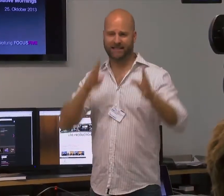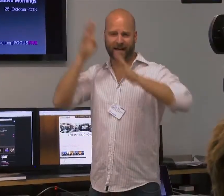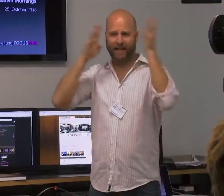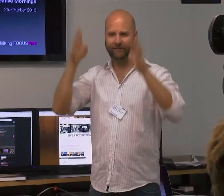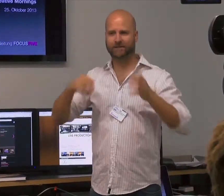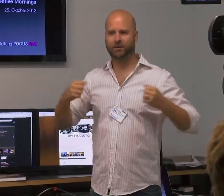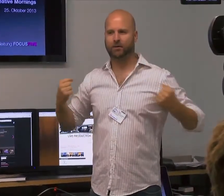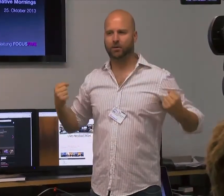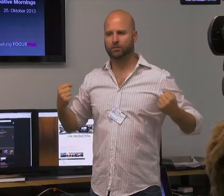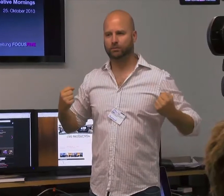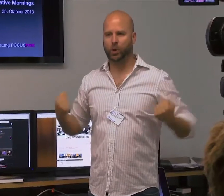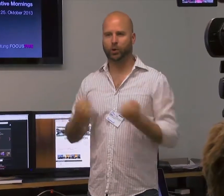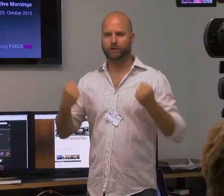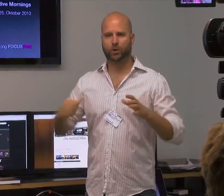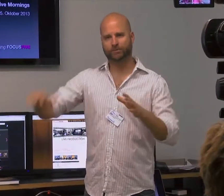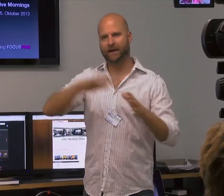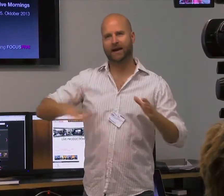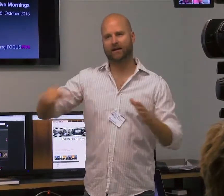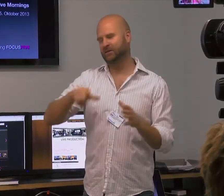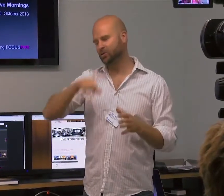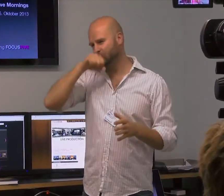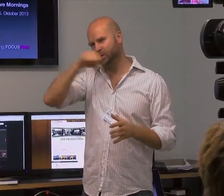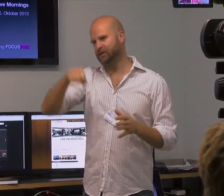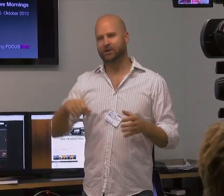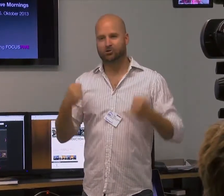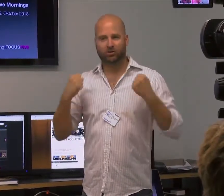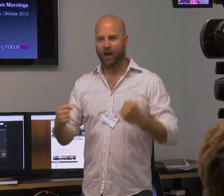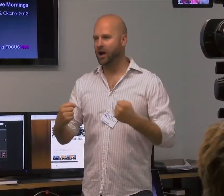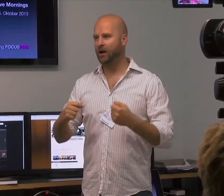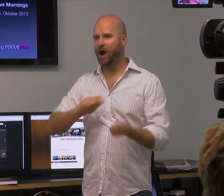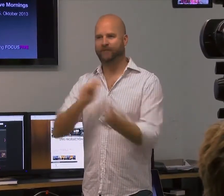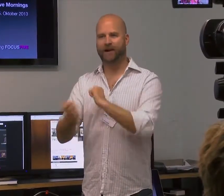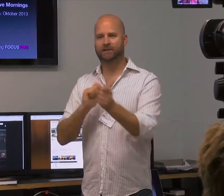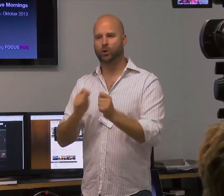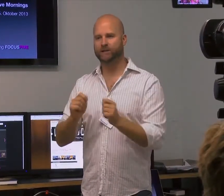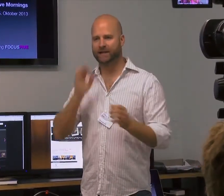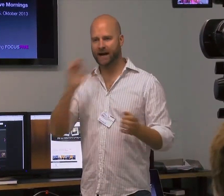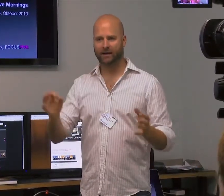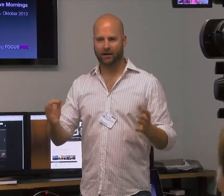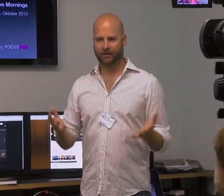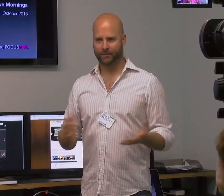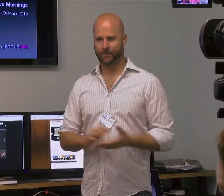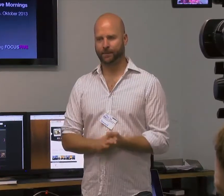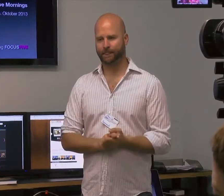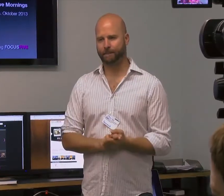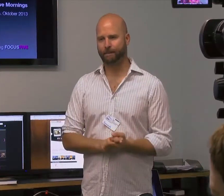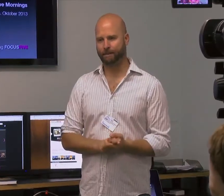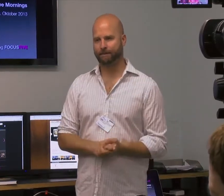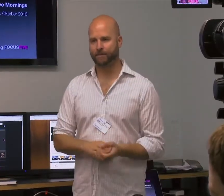Menschen auch überzeugen und kennenlernen. Und genau, also wir sind nicht reich,